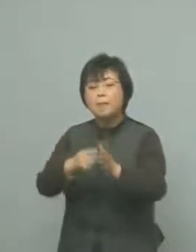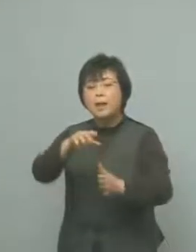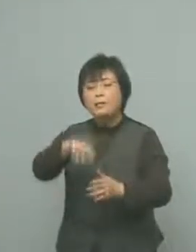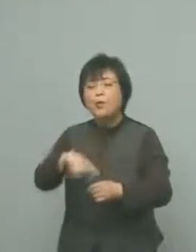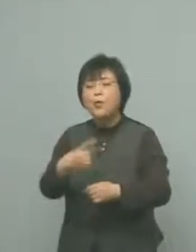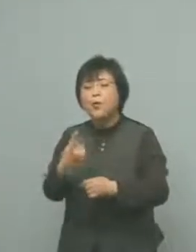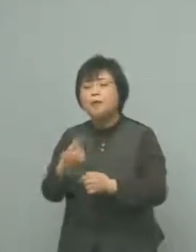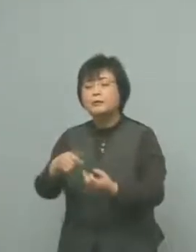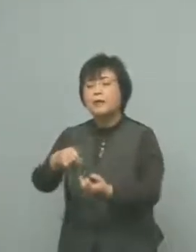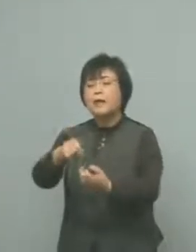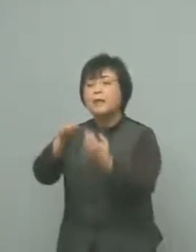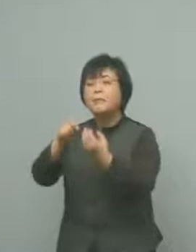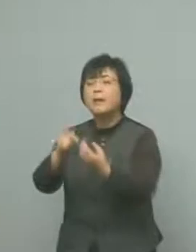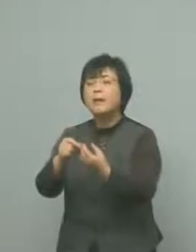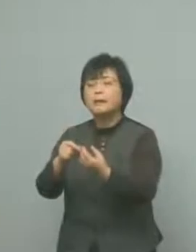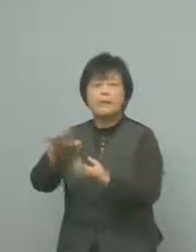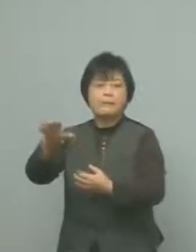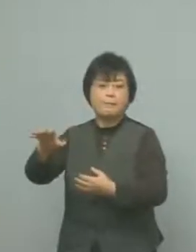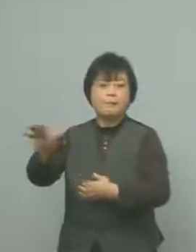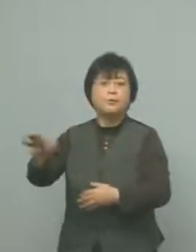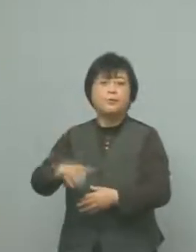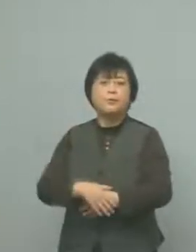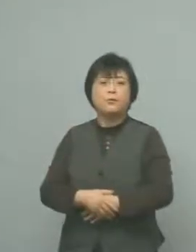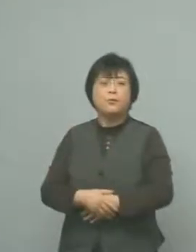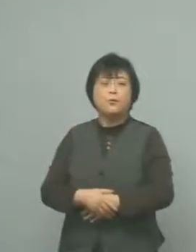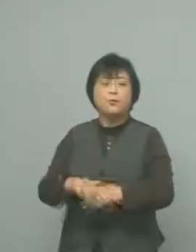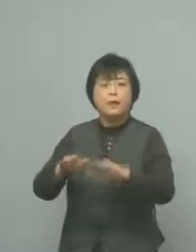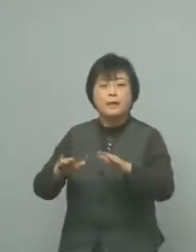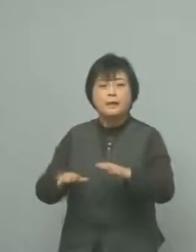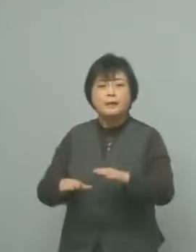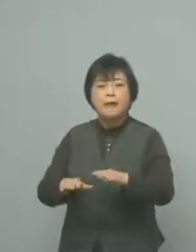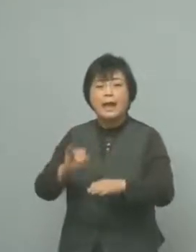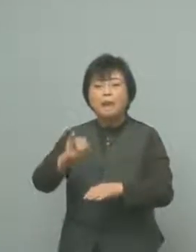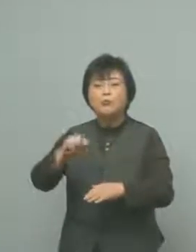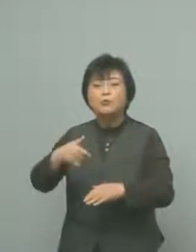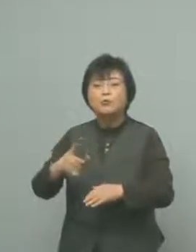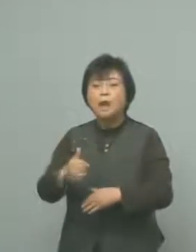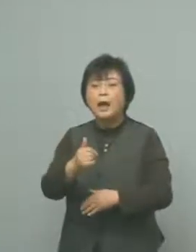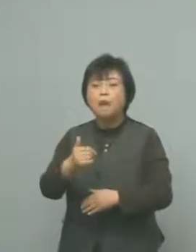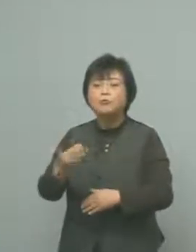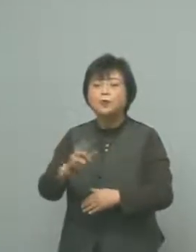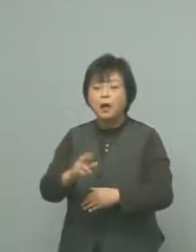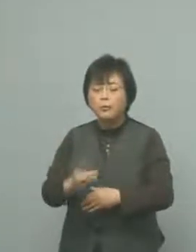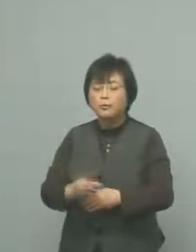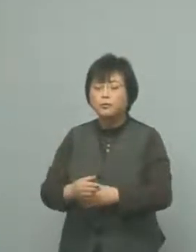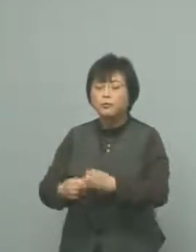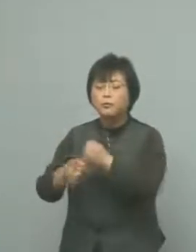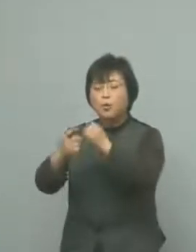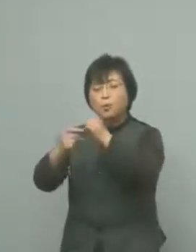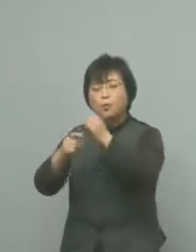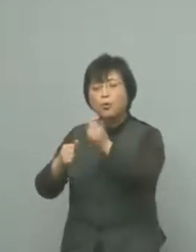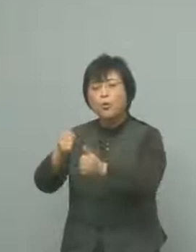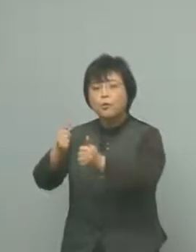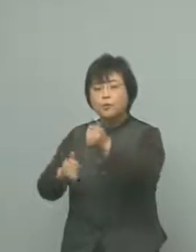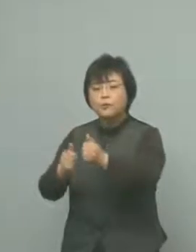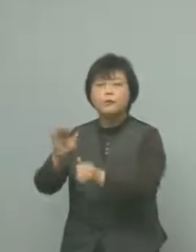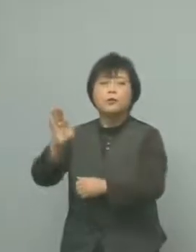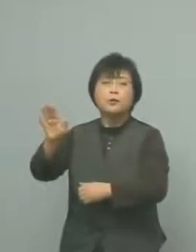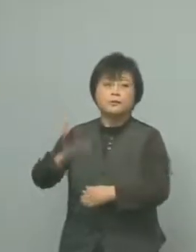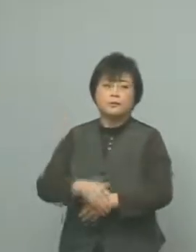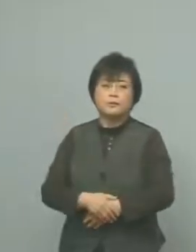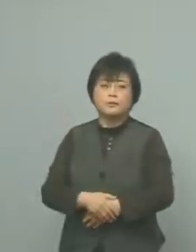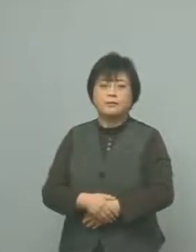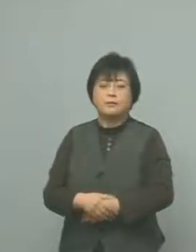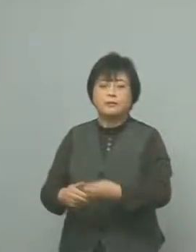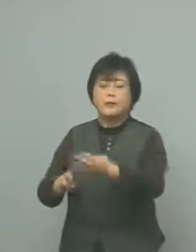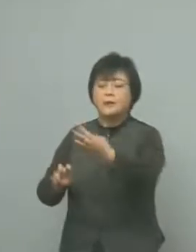た桜の名所でございます。現在インスタグラムフォトコンテストも行われております。4